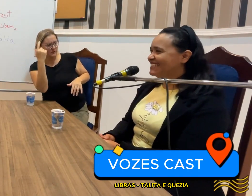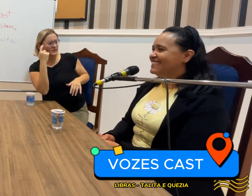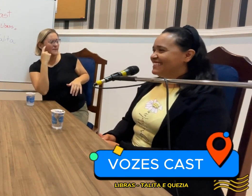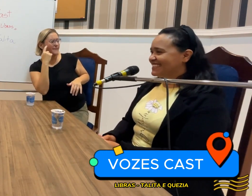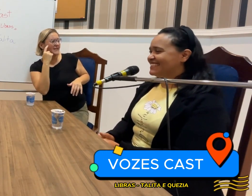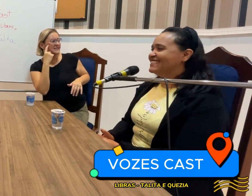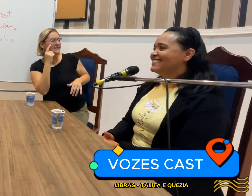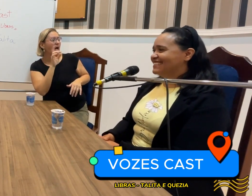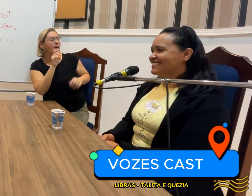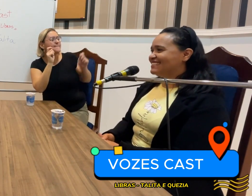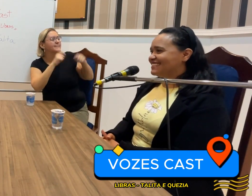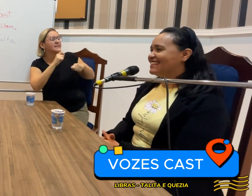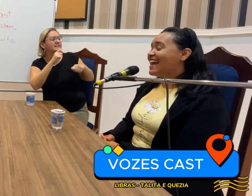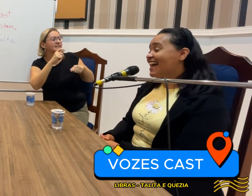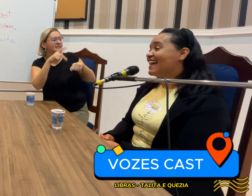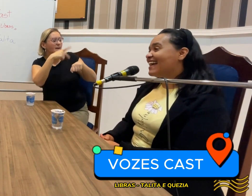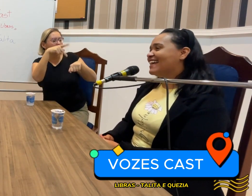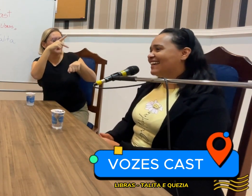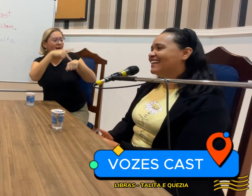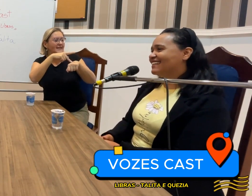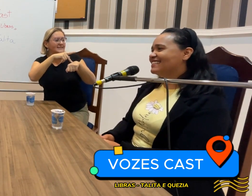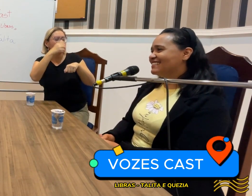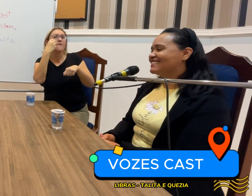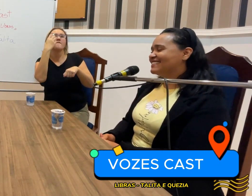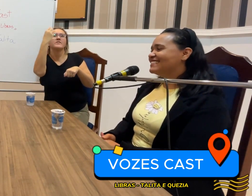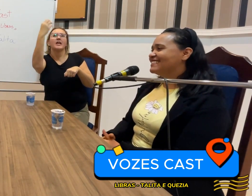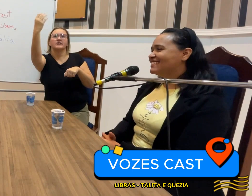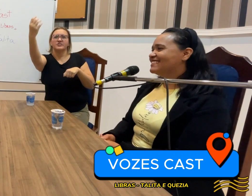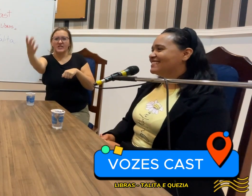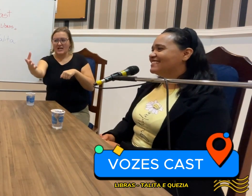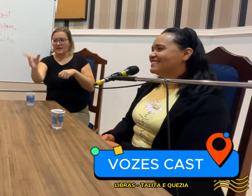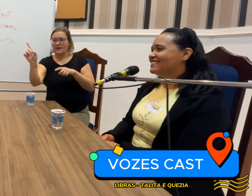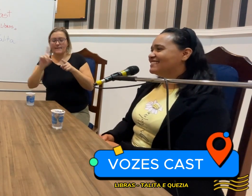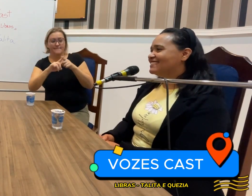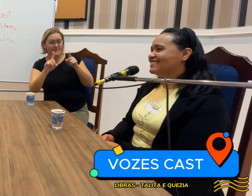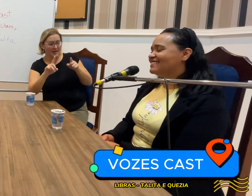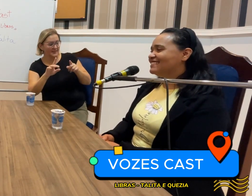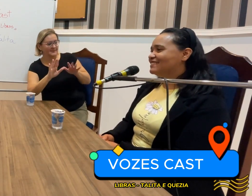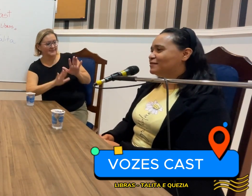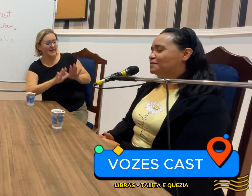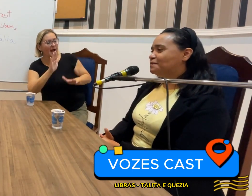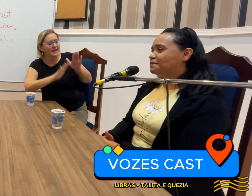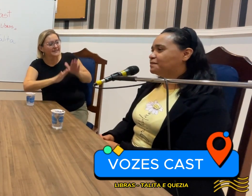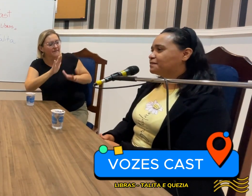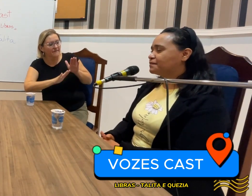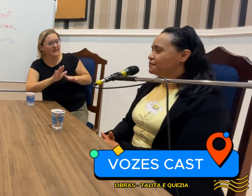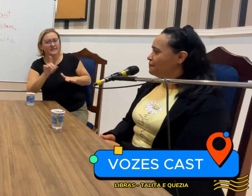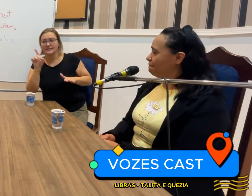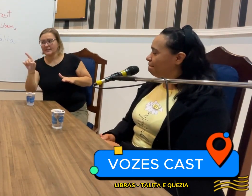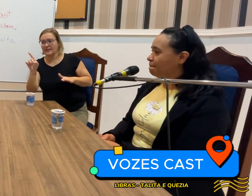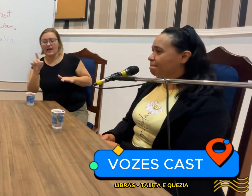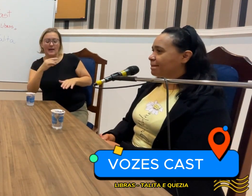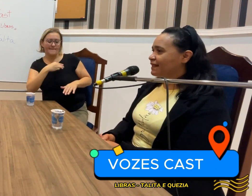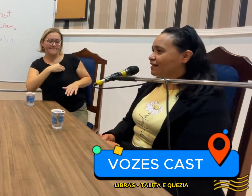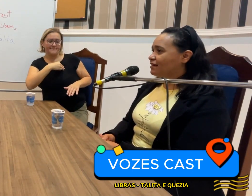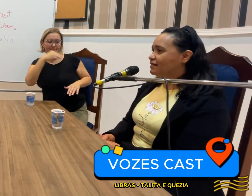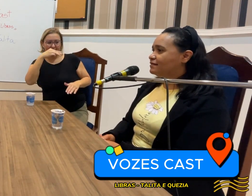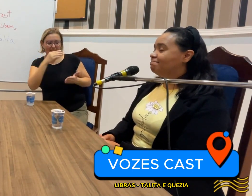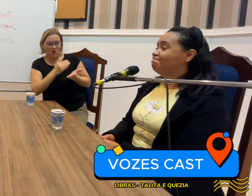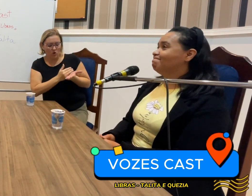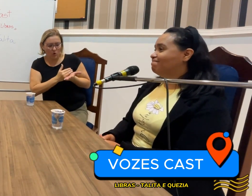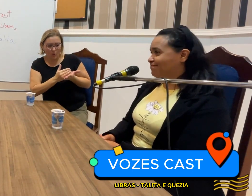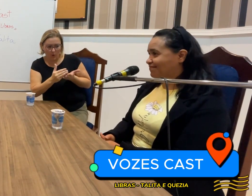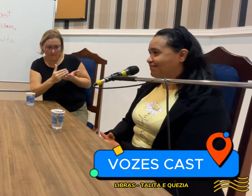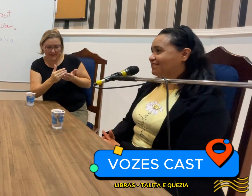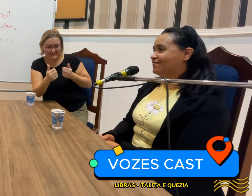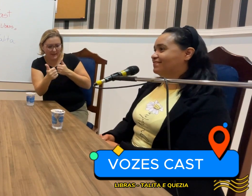É comum que entende, né? De missão. E, às vezes, é dito, não, a missão começa na sua